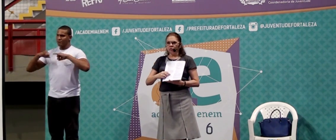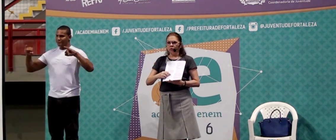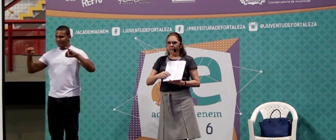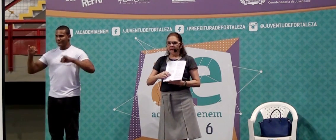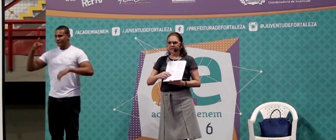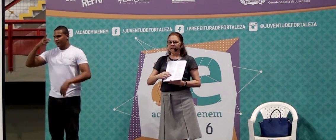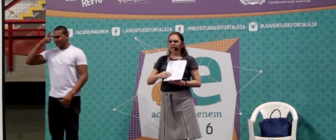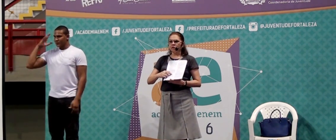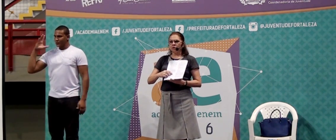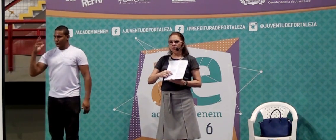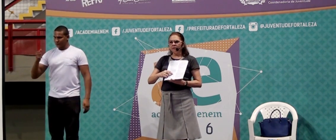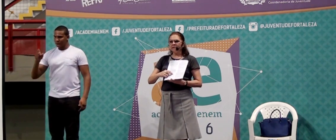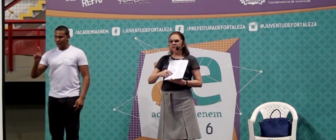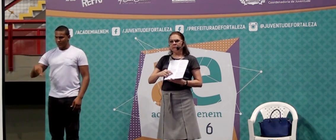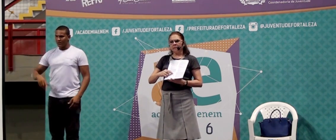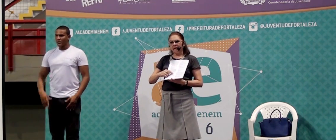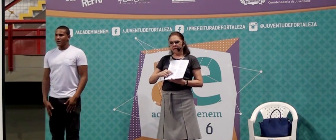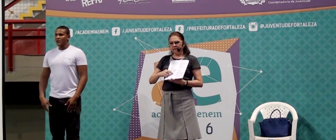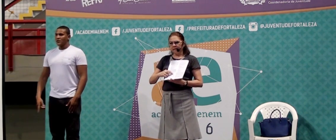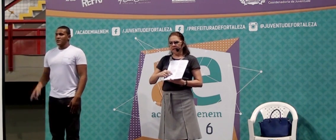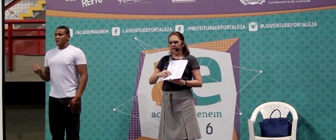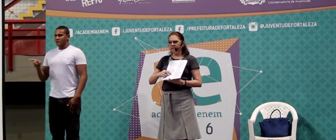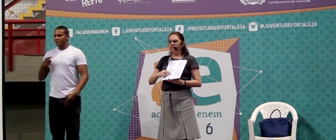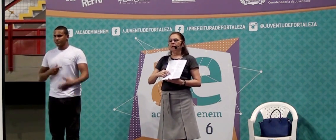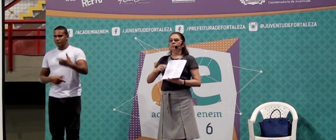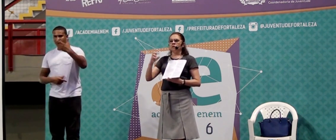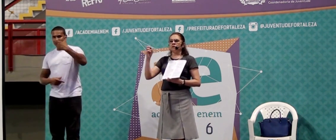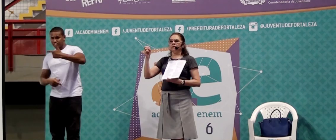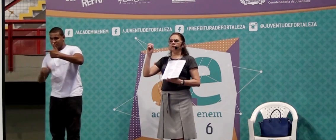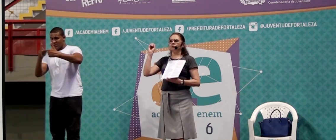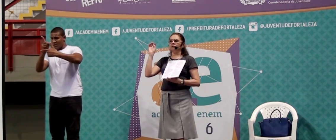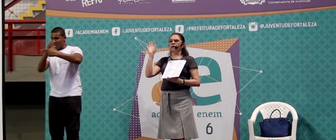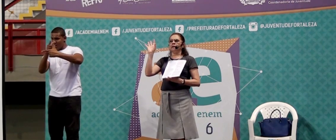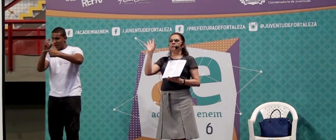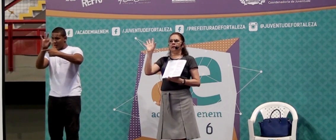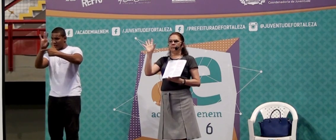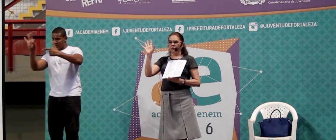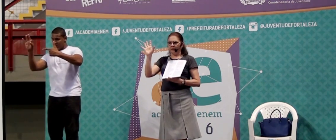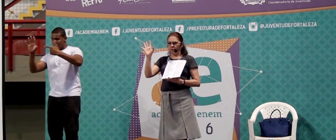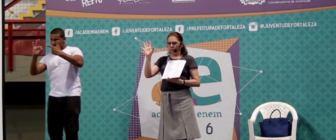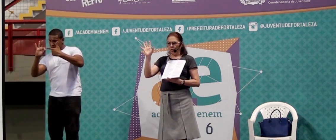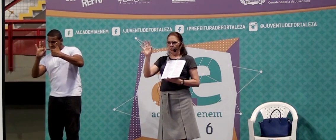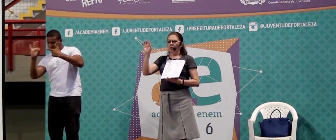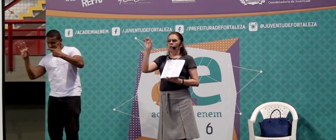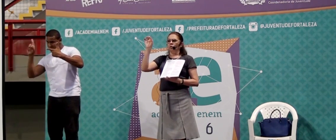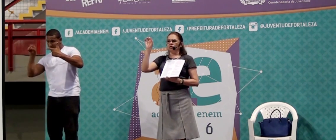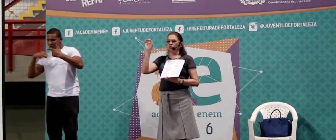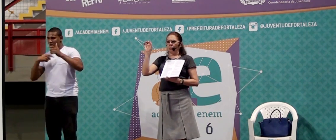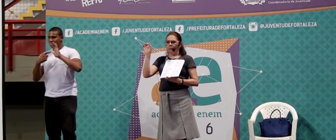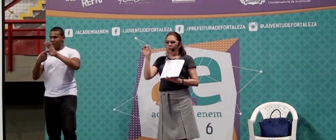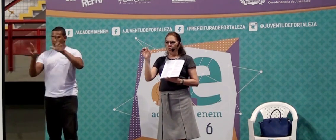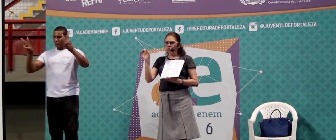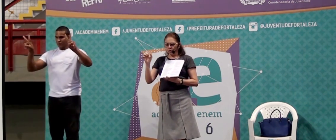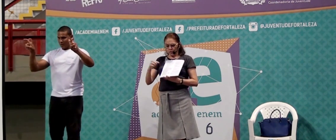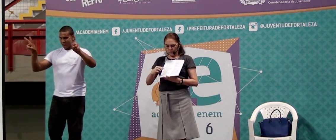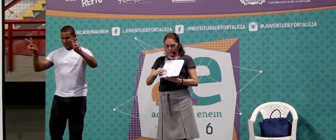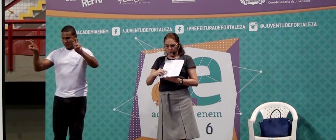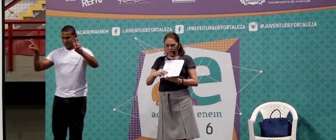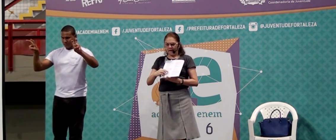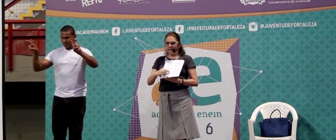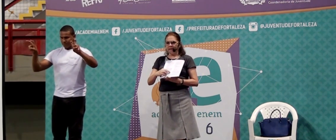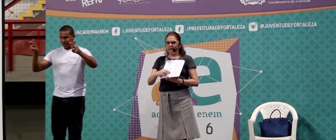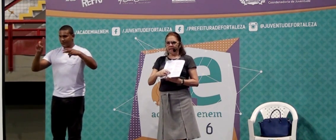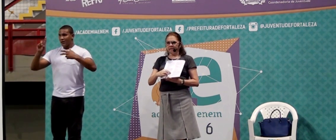Todo mundo começa nas 2 primeiras linhas, mostrando o tema para o leitor. Usa um ponto